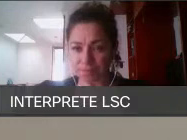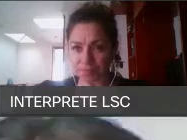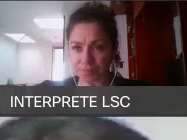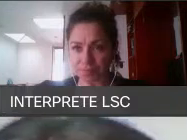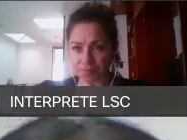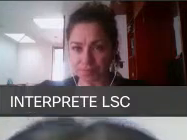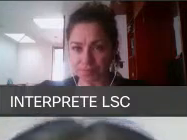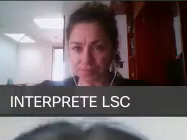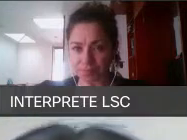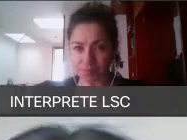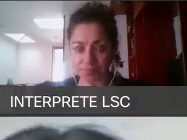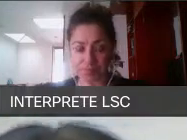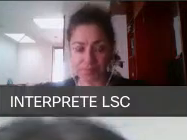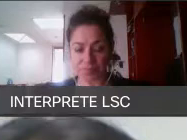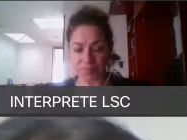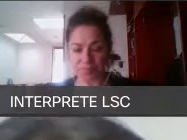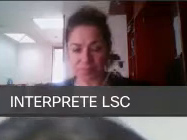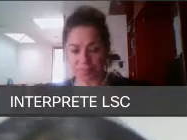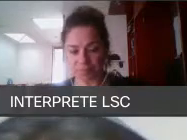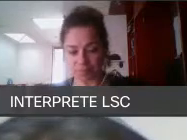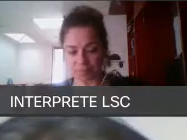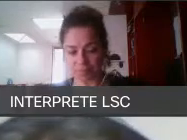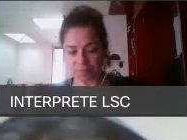¿Y qué le aparece?